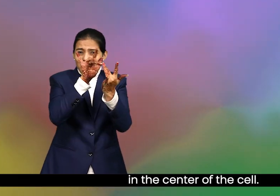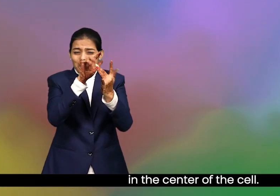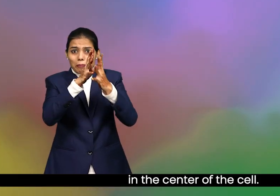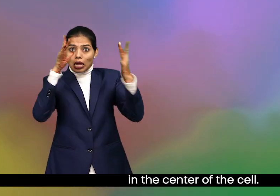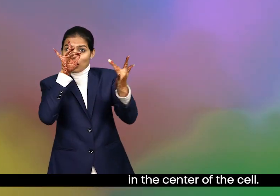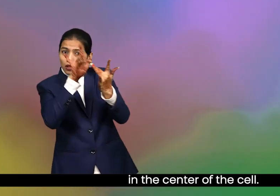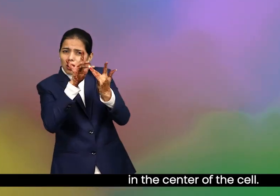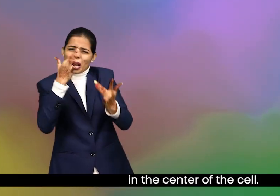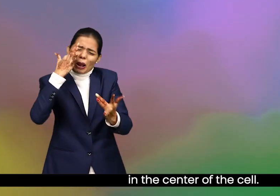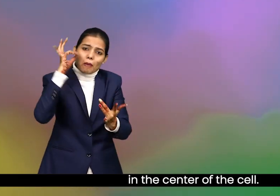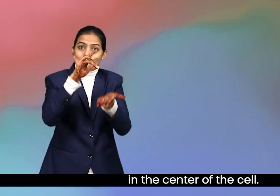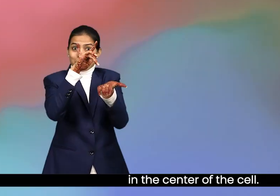காணலாம்.